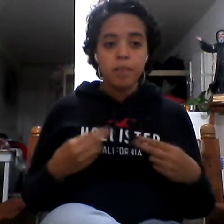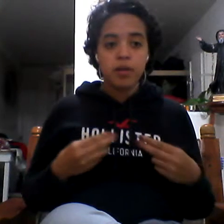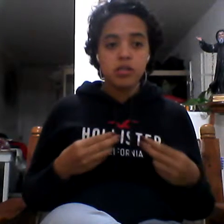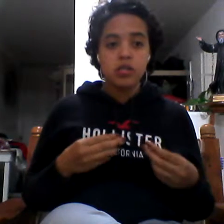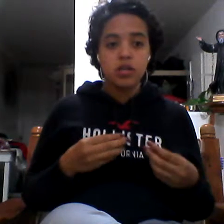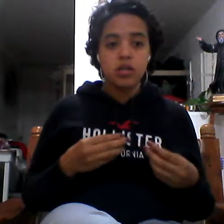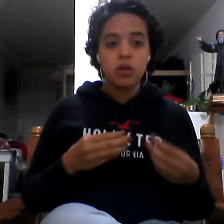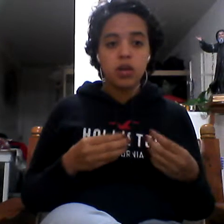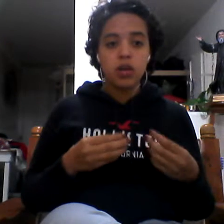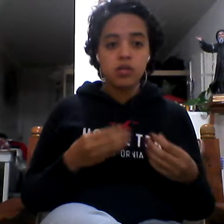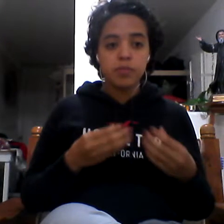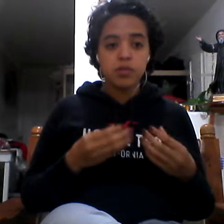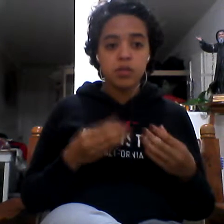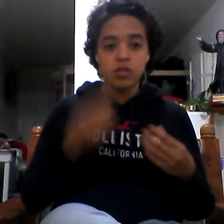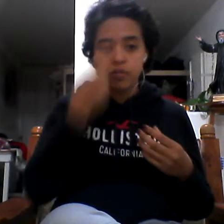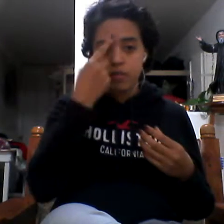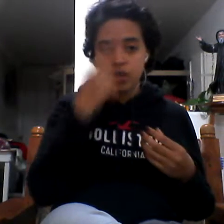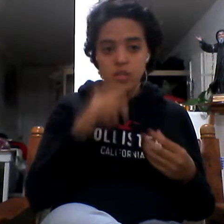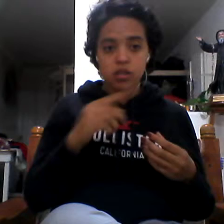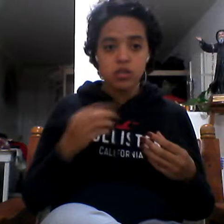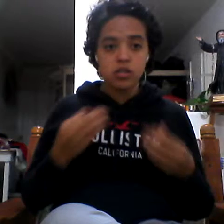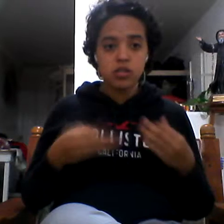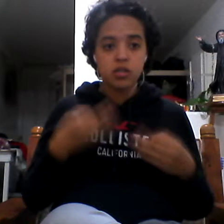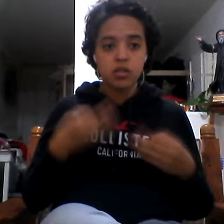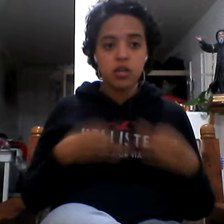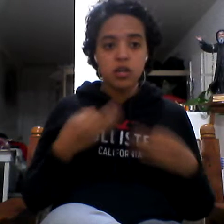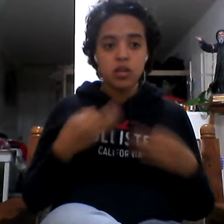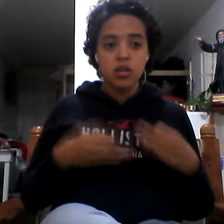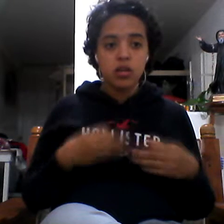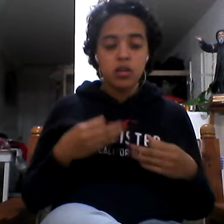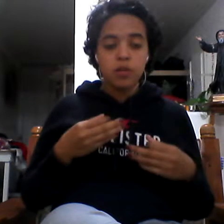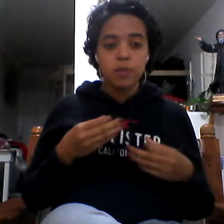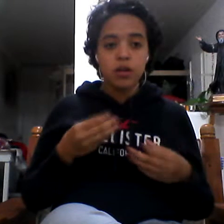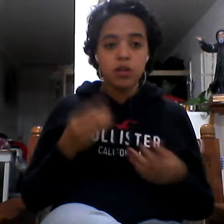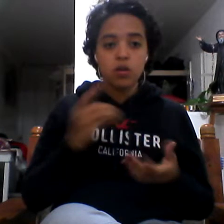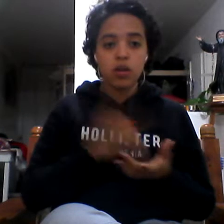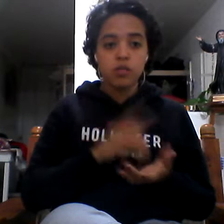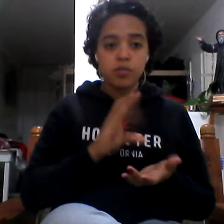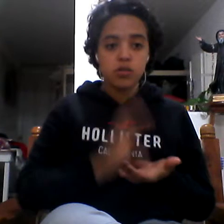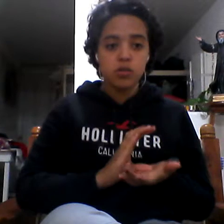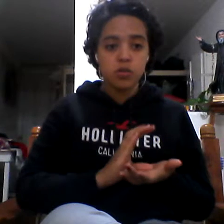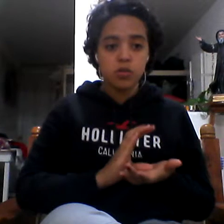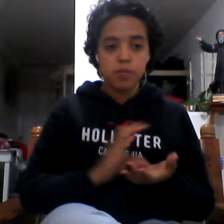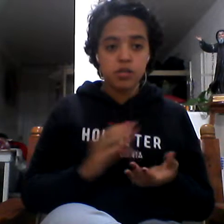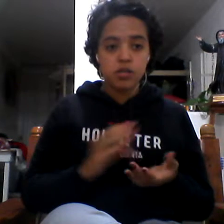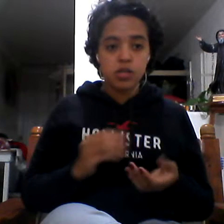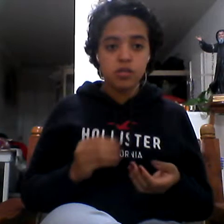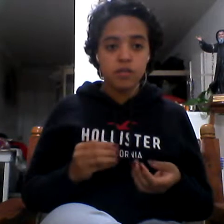para así que todas las personas diferentes, para que todas las personas con capacidades